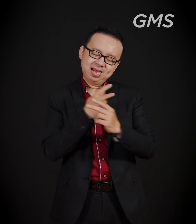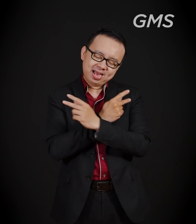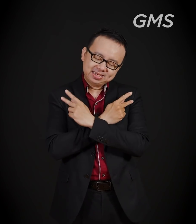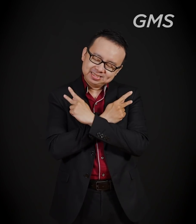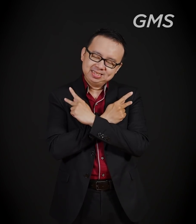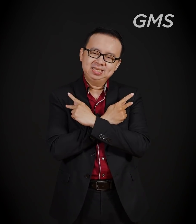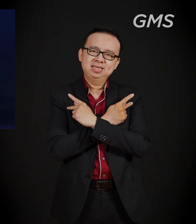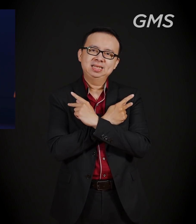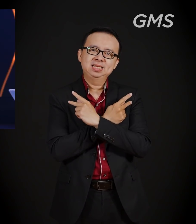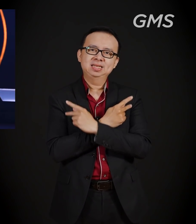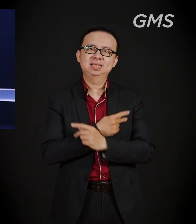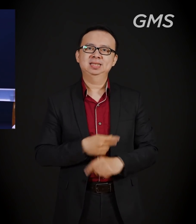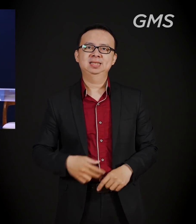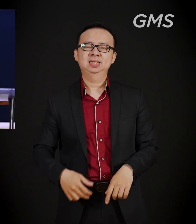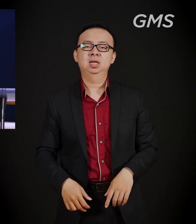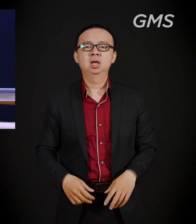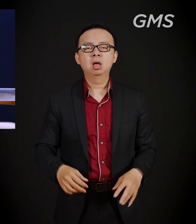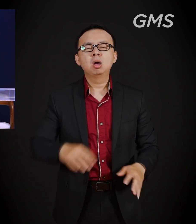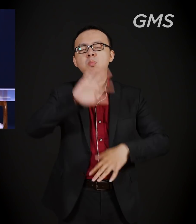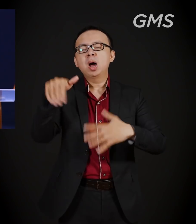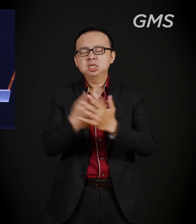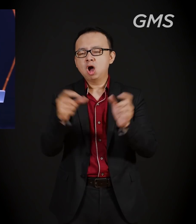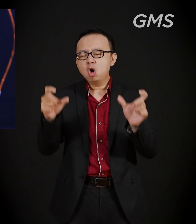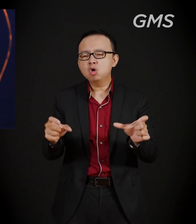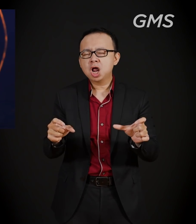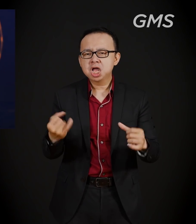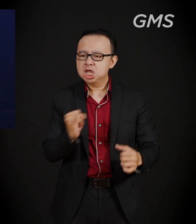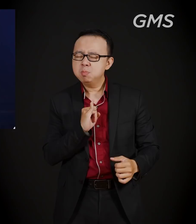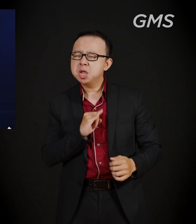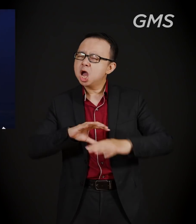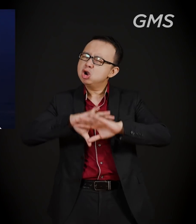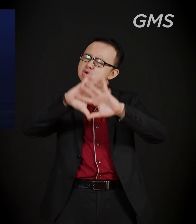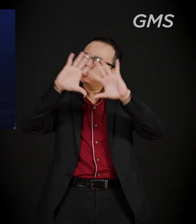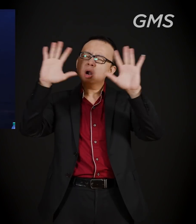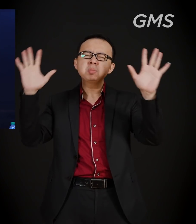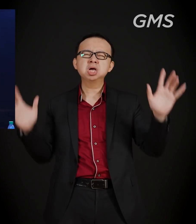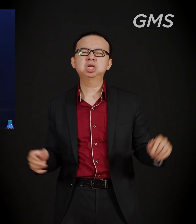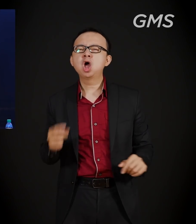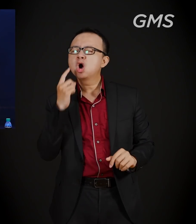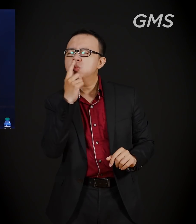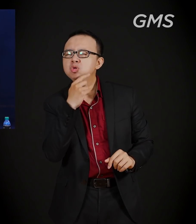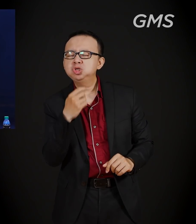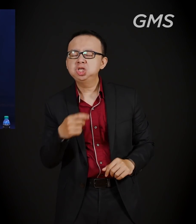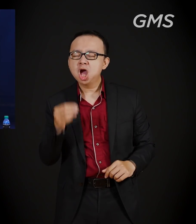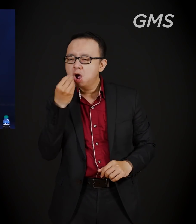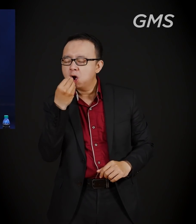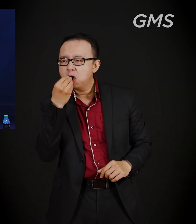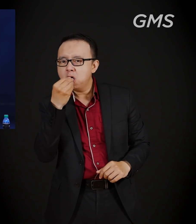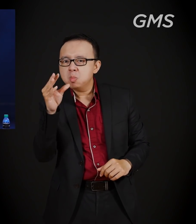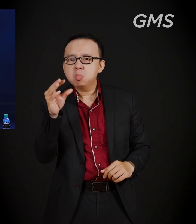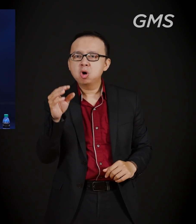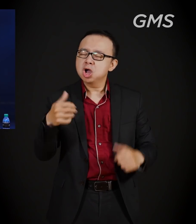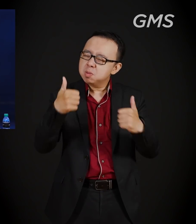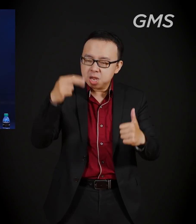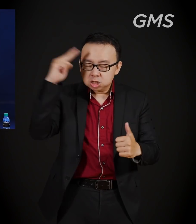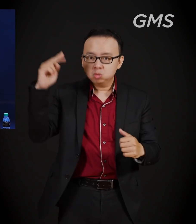saudara-saudara. Iya kan? Banyak orang mungkin imannya luar biasa, mulutnya bercerita tentang kebaikan Tuhan, tapi jangan